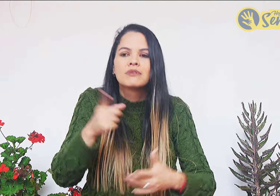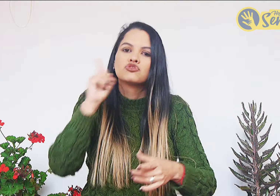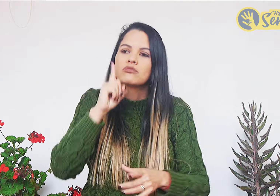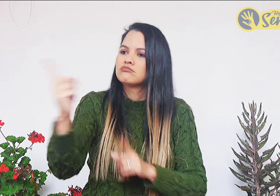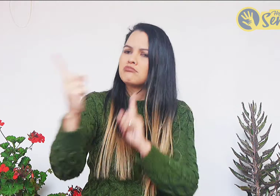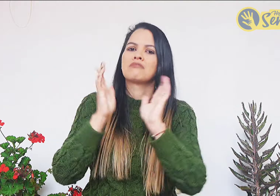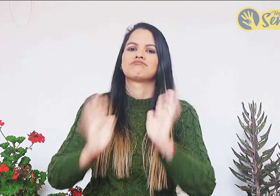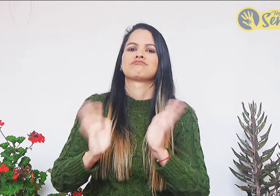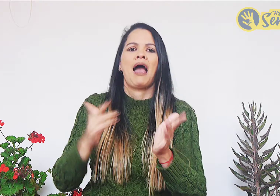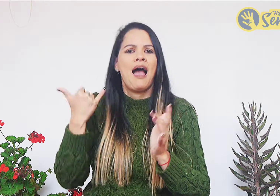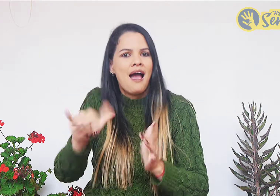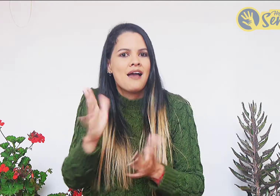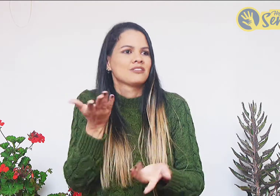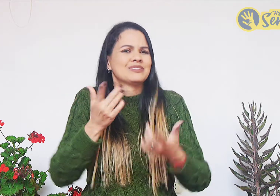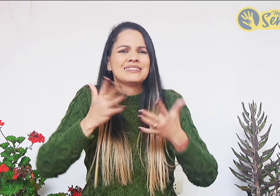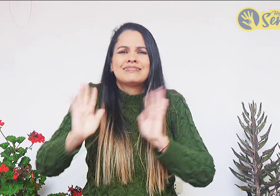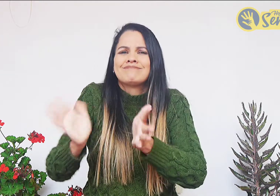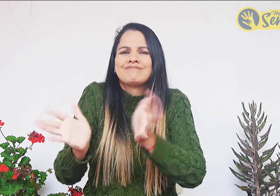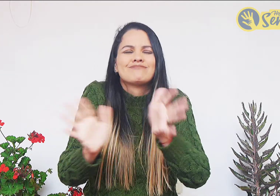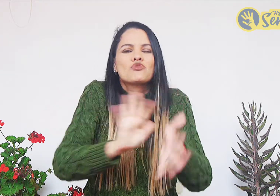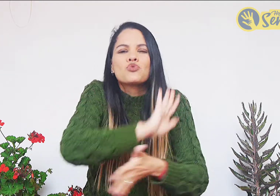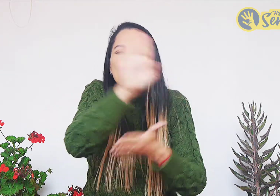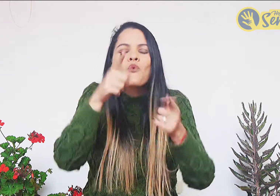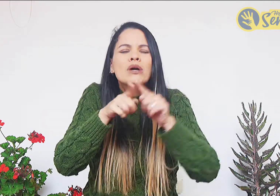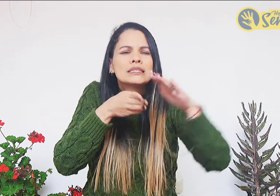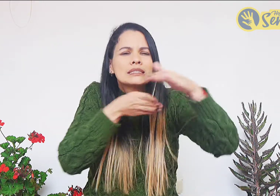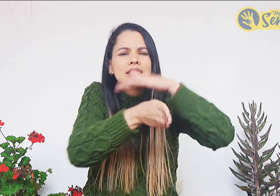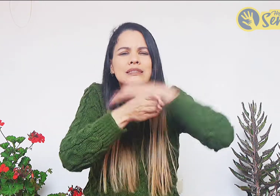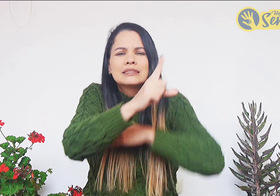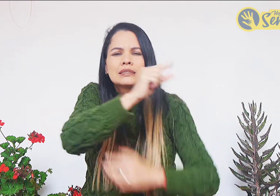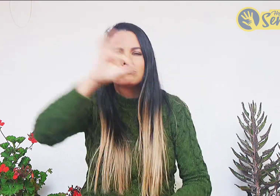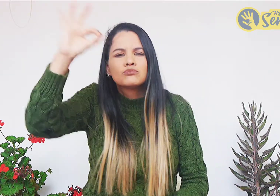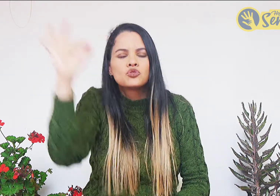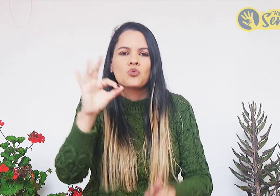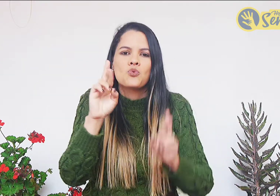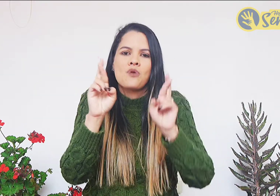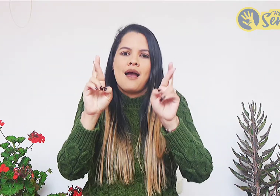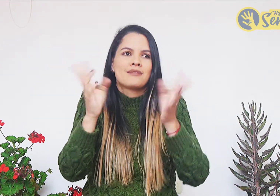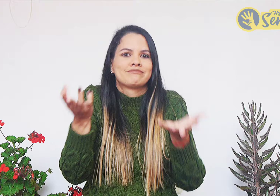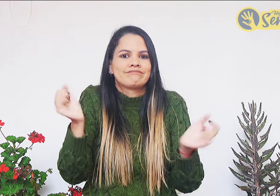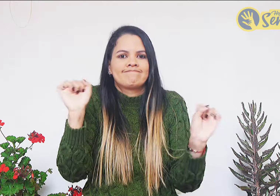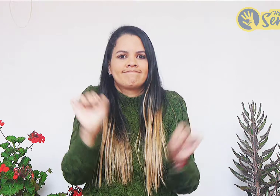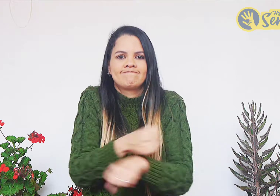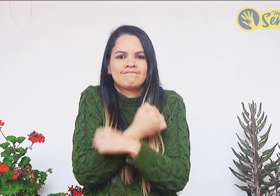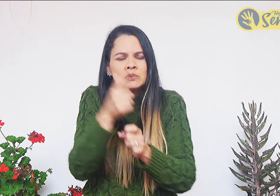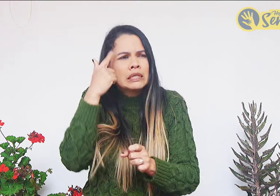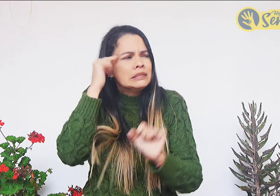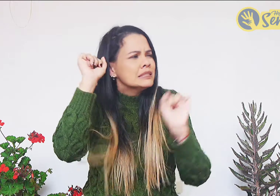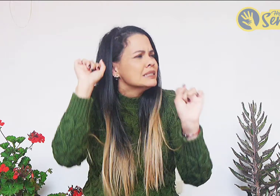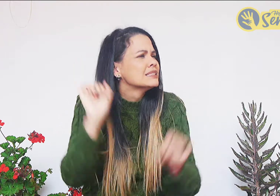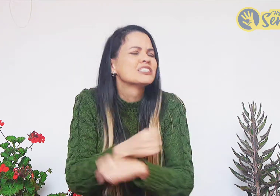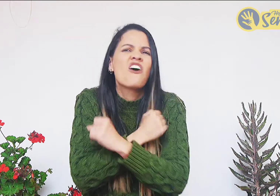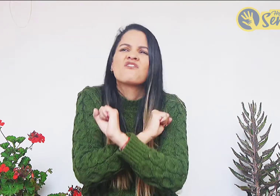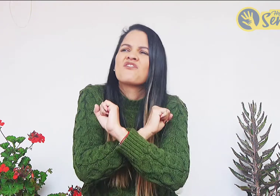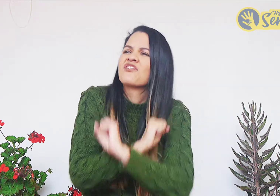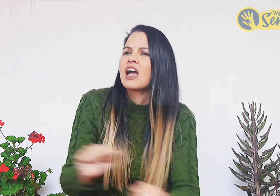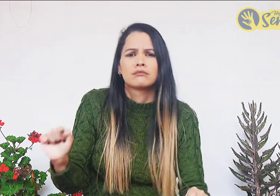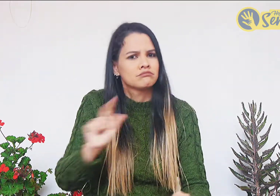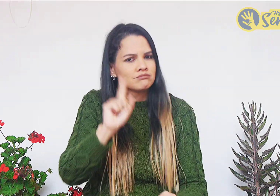puedan permitir el acceso a la información a personas sordas, que podamos tener 100% accesibilidad y que no vivamos pues